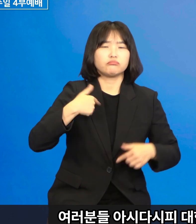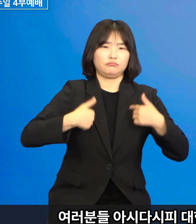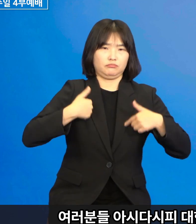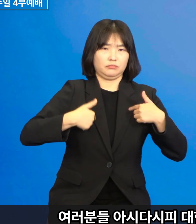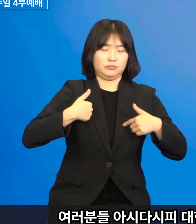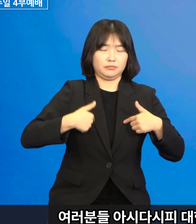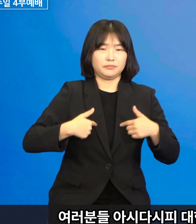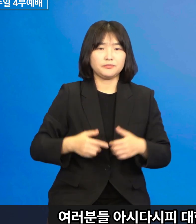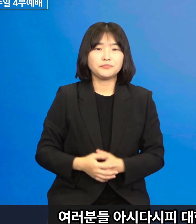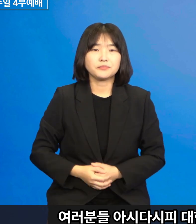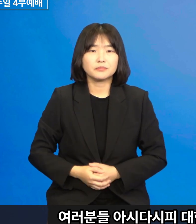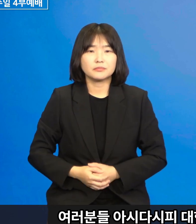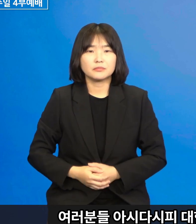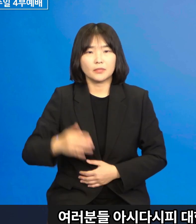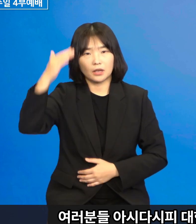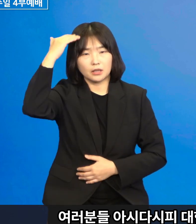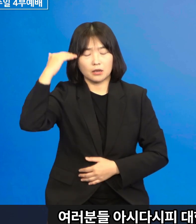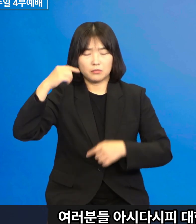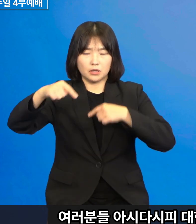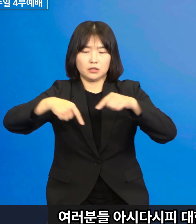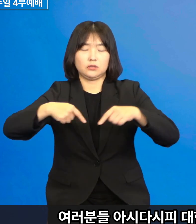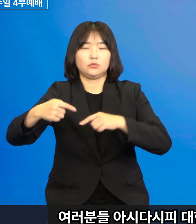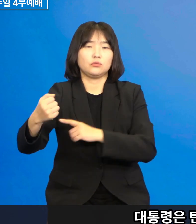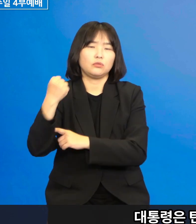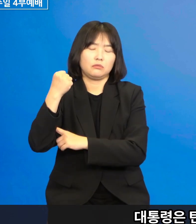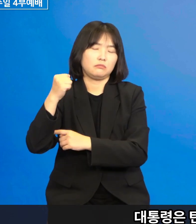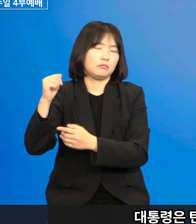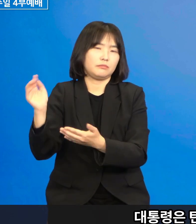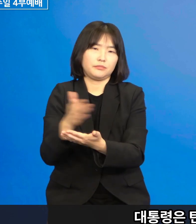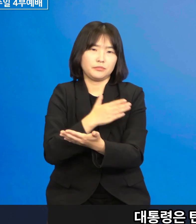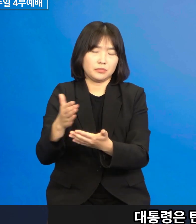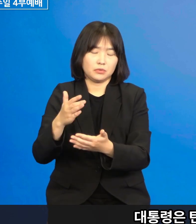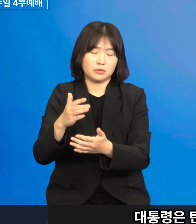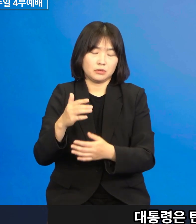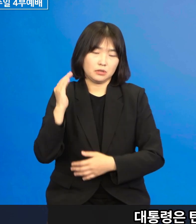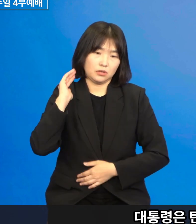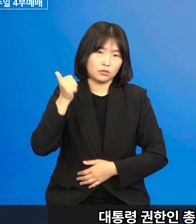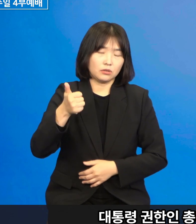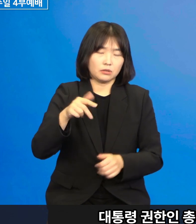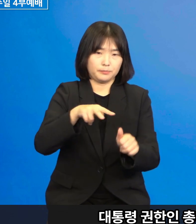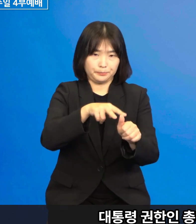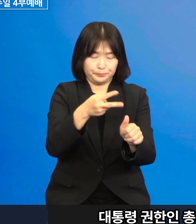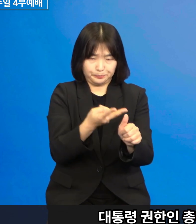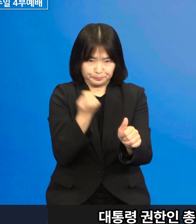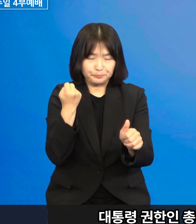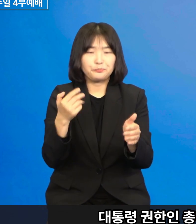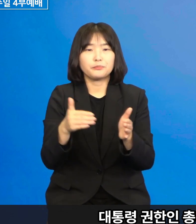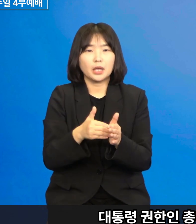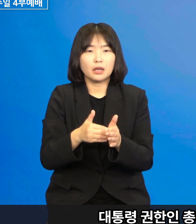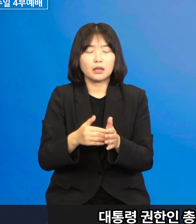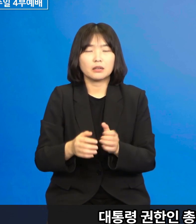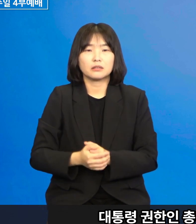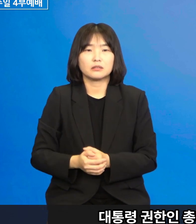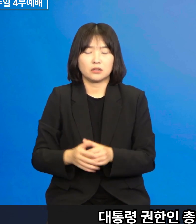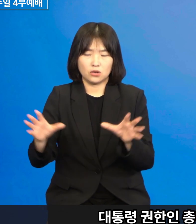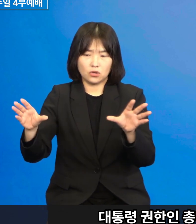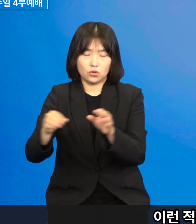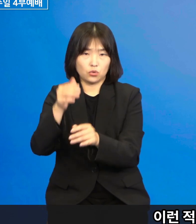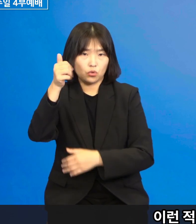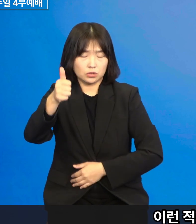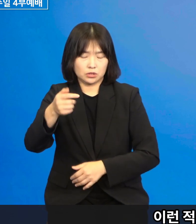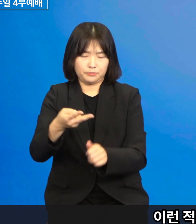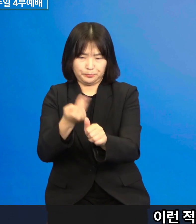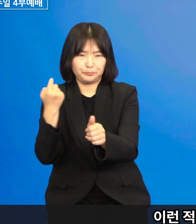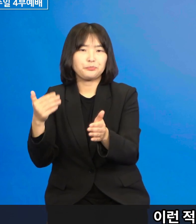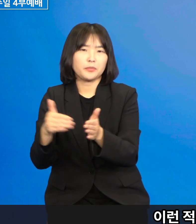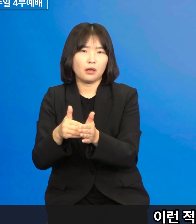여러분 다 아시다시피 대한민국의 지도력은 공백입니다. 대통령은 탄핵을 당했습니다. 대통령 권한인 총리도 탄핵을 당했습니다.